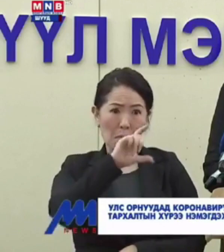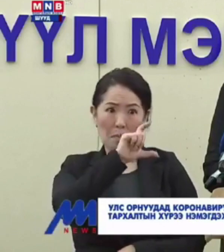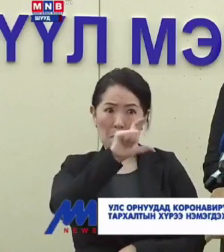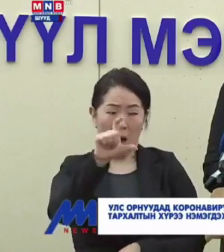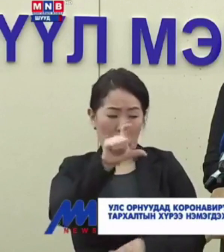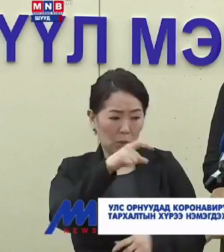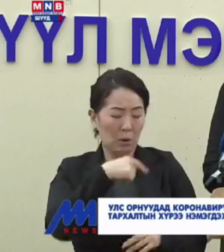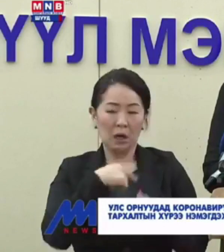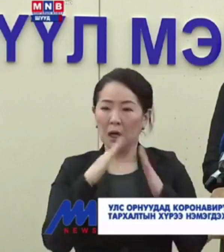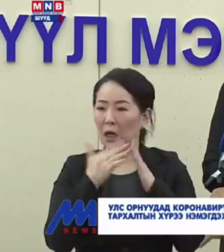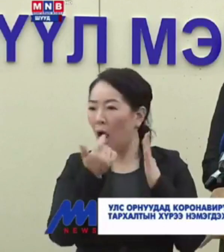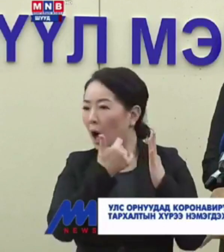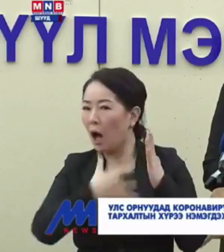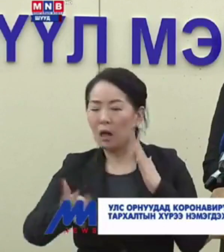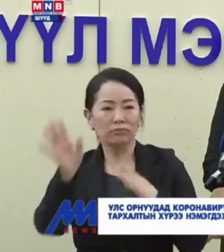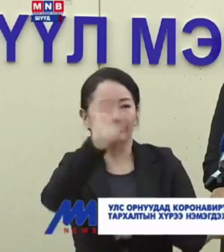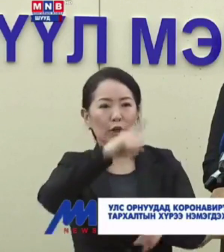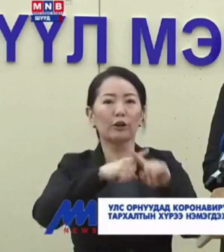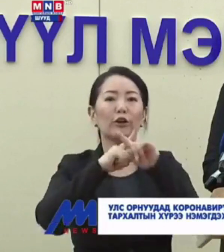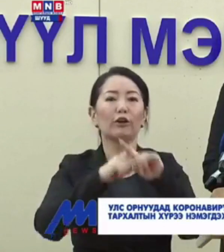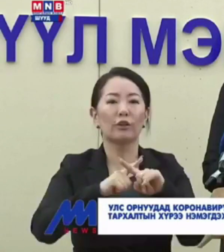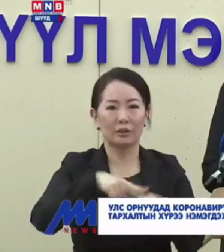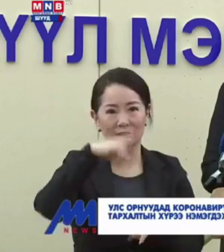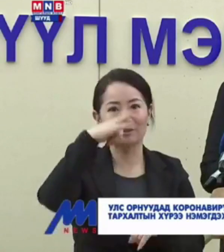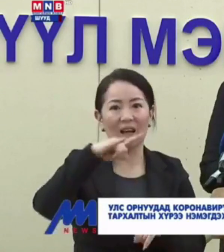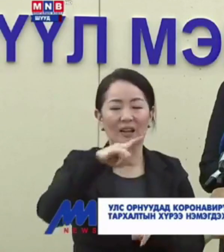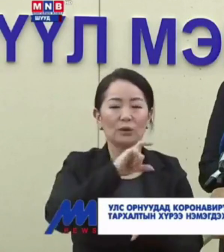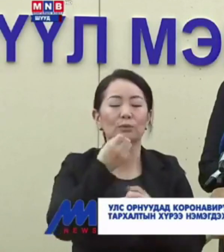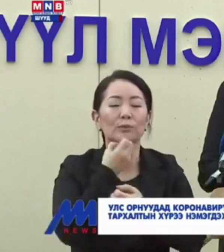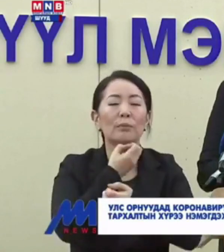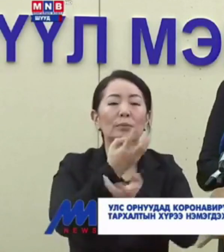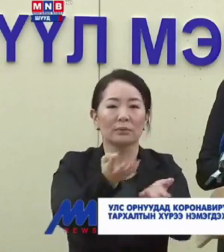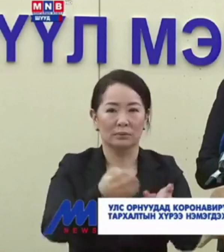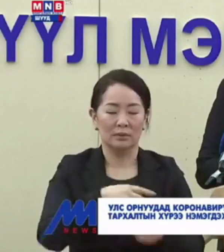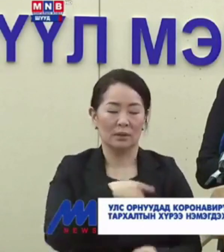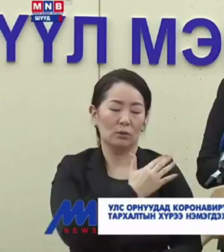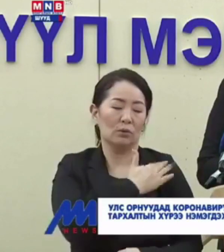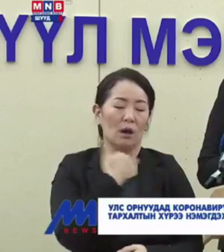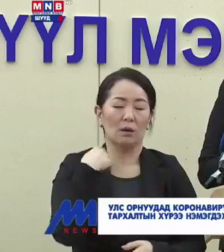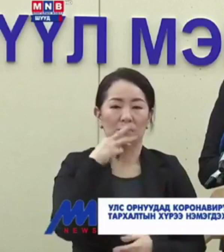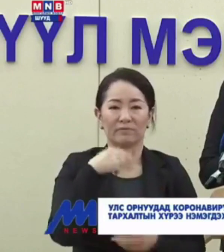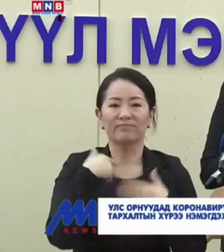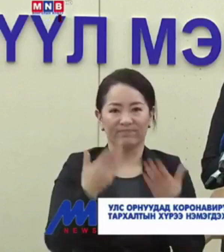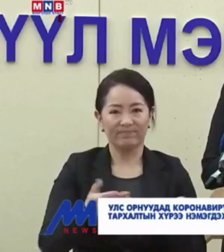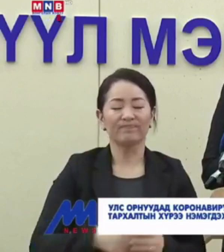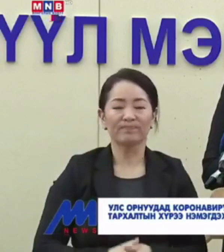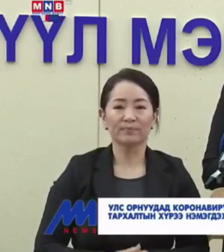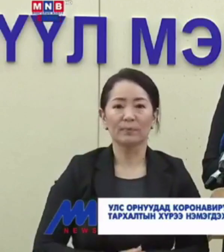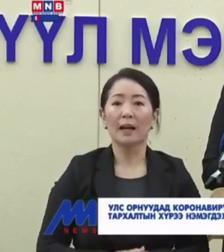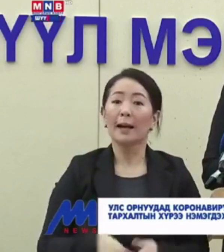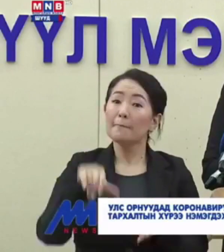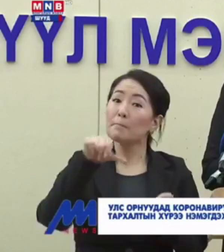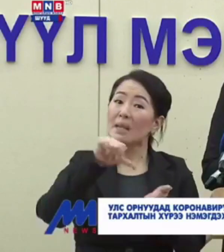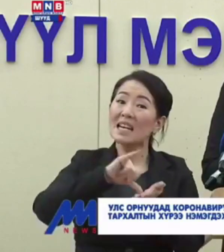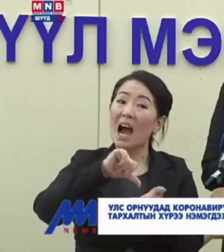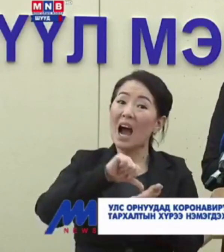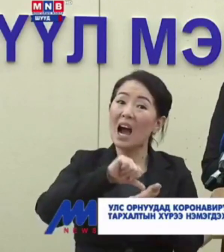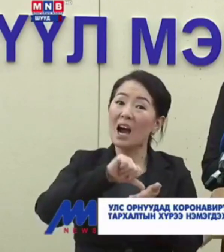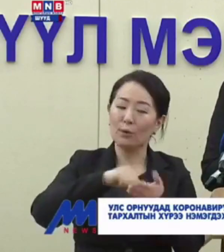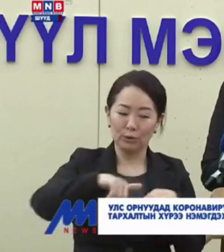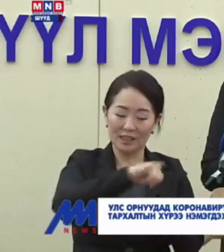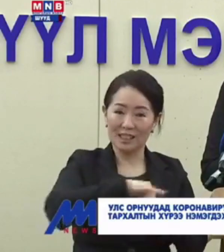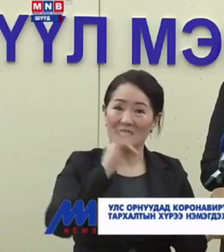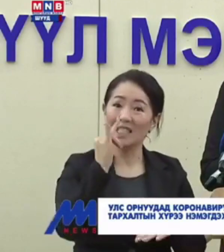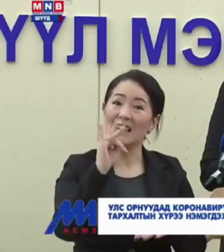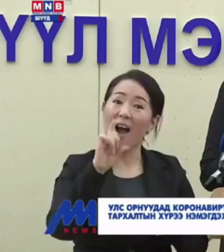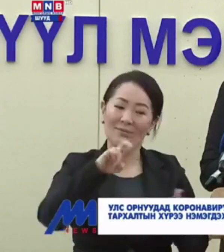гарч явахыг хориглосон шийдвэрийг Тайландын эрх баригчид гаргасан байна. За Иран улсын хувьд хэм болвол яг